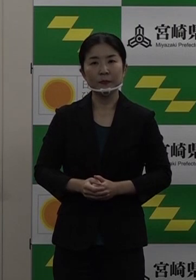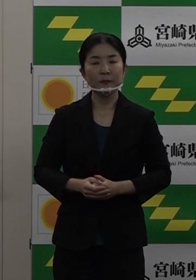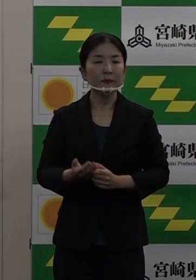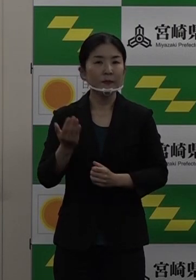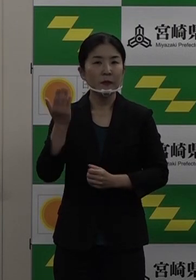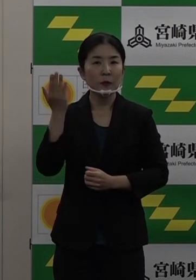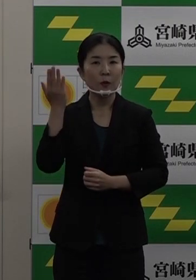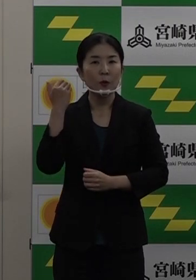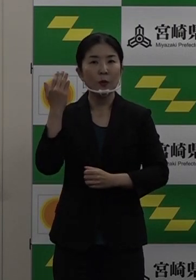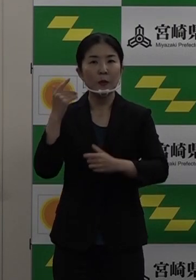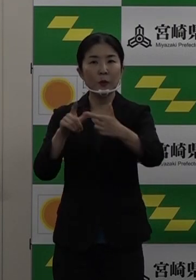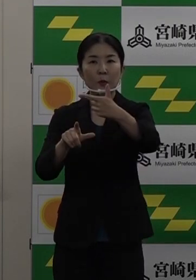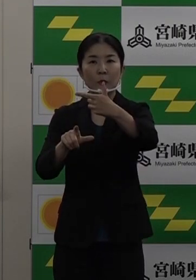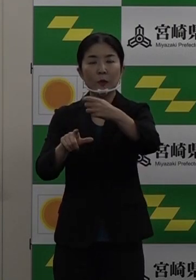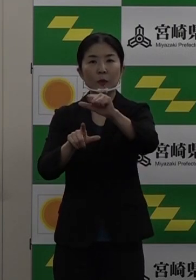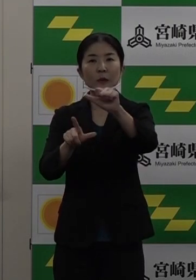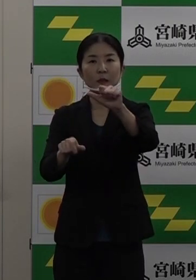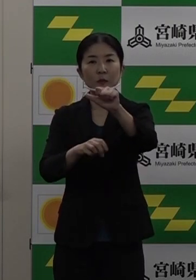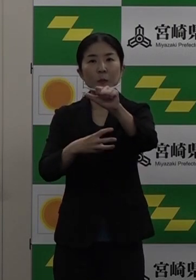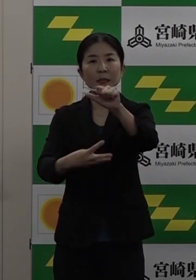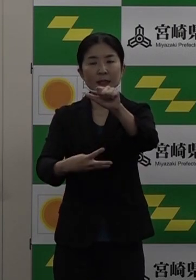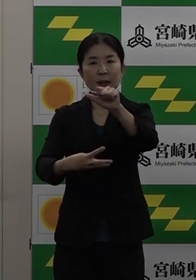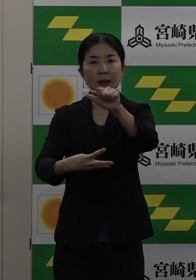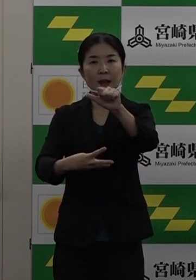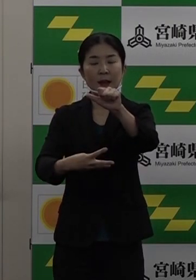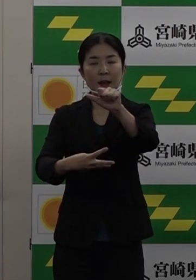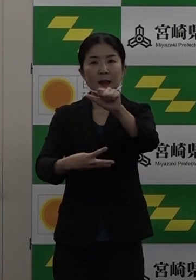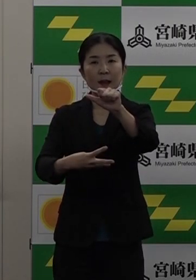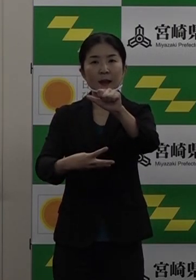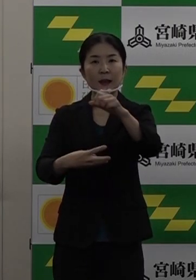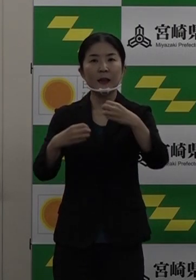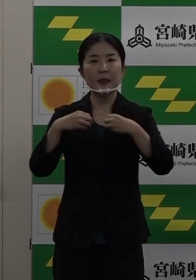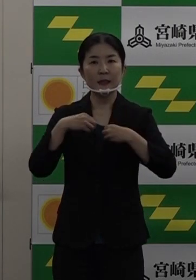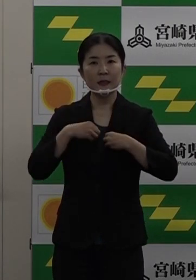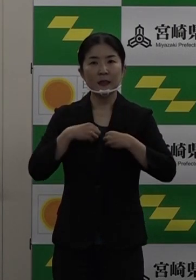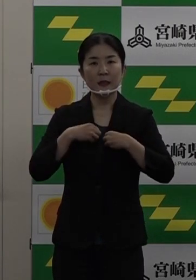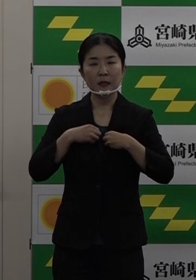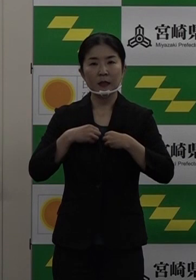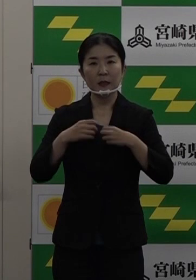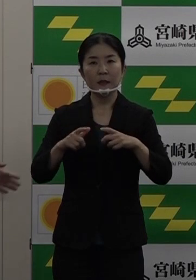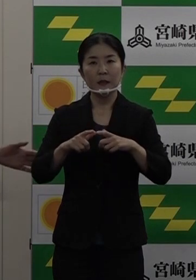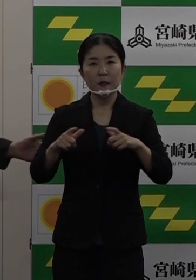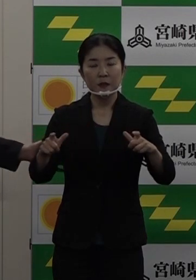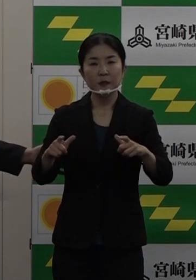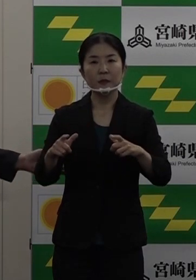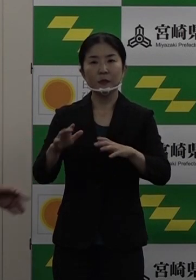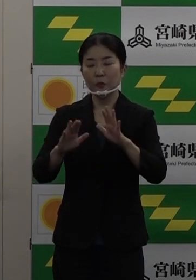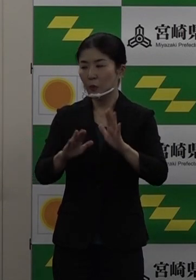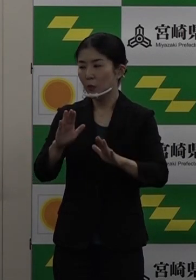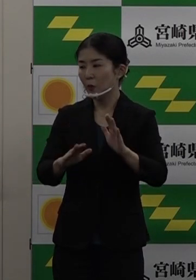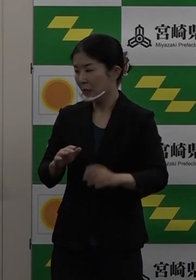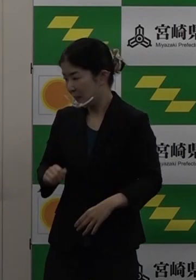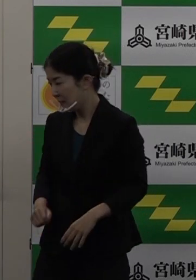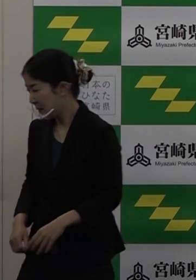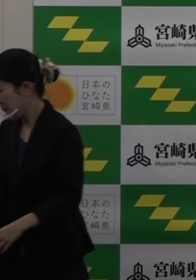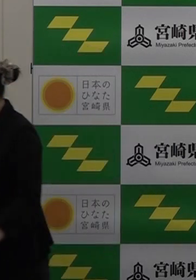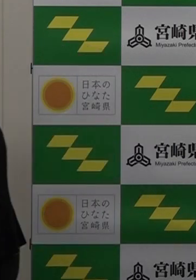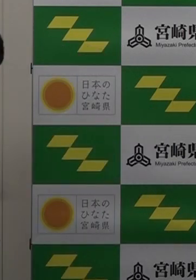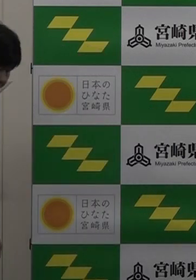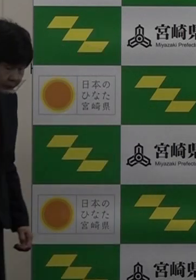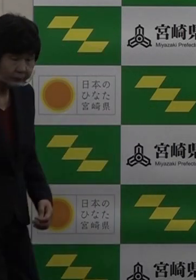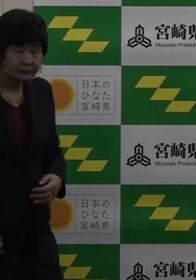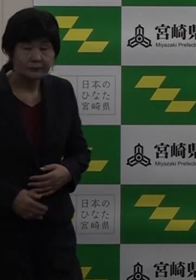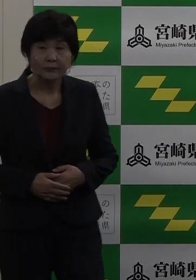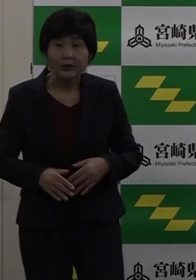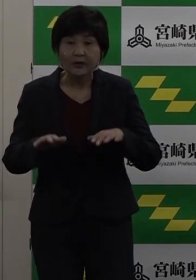先日5月3日ですかね、これは感染が急拡大している段階でも感染拡大緊急警報でありました